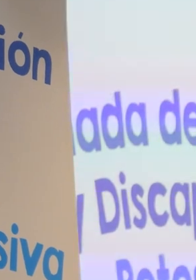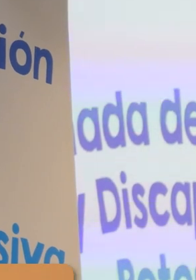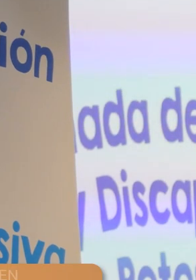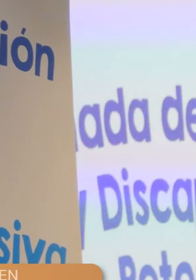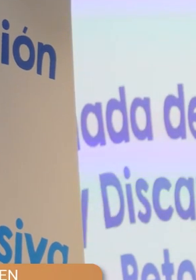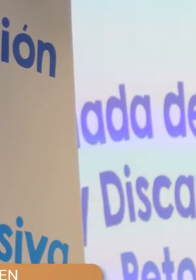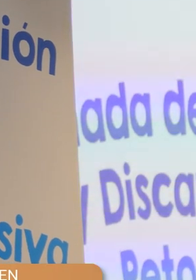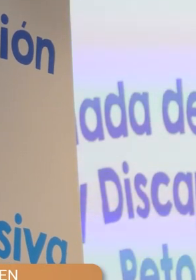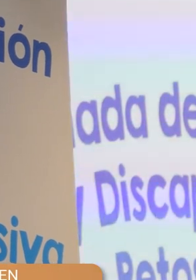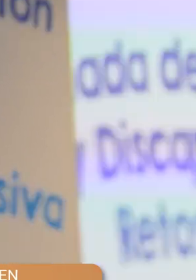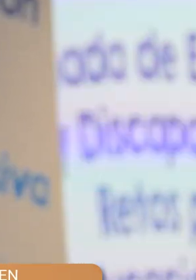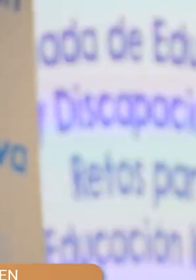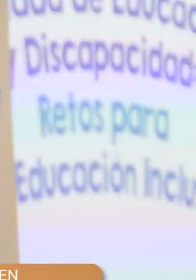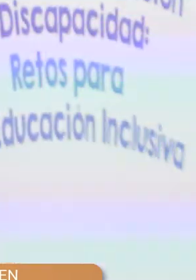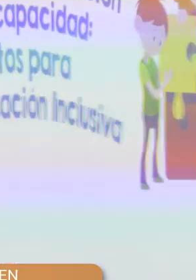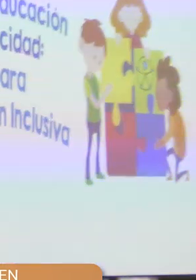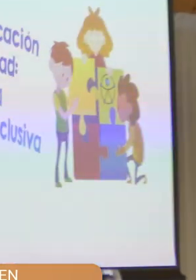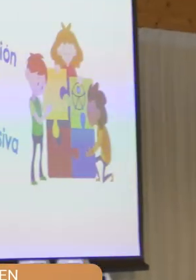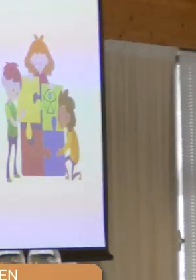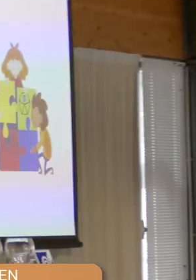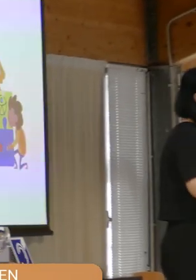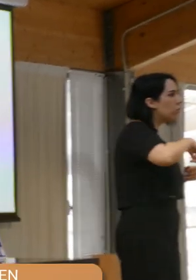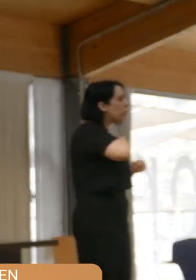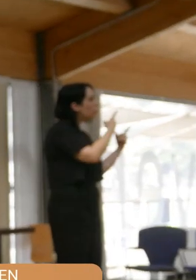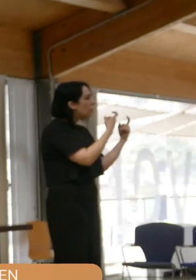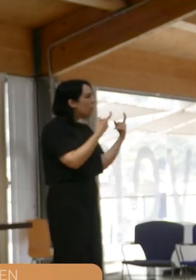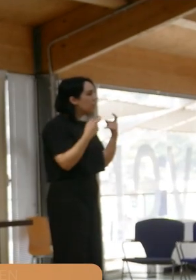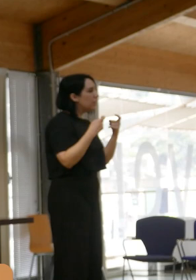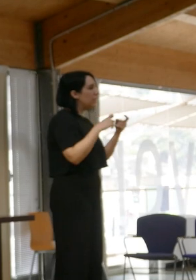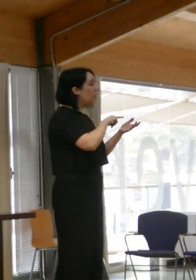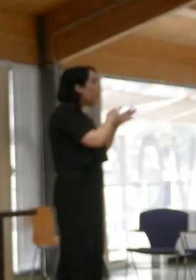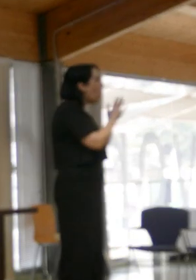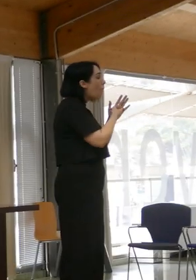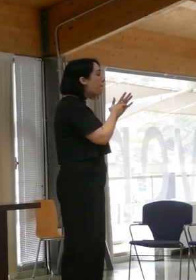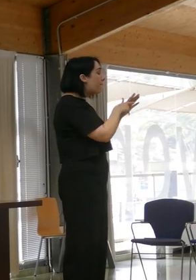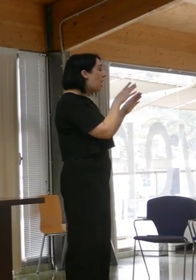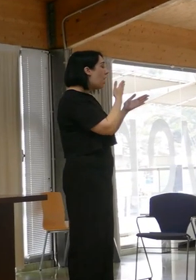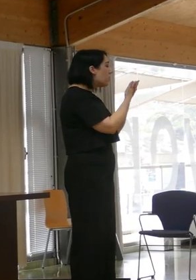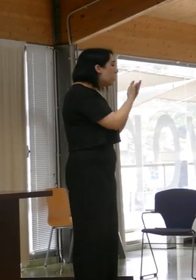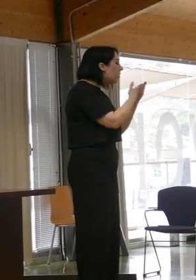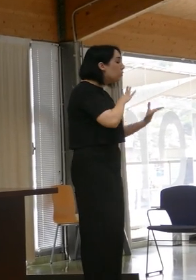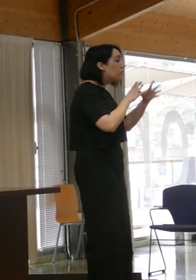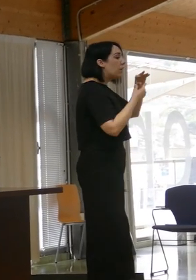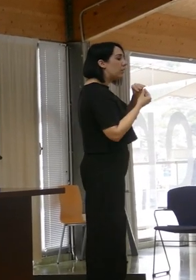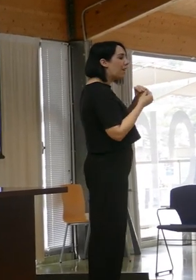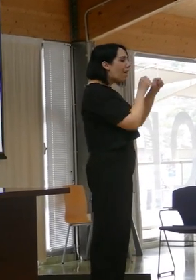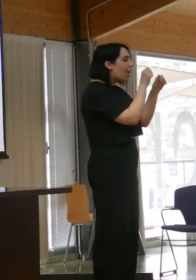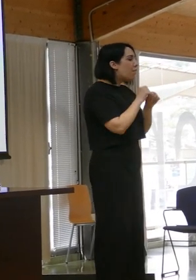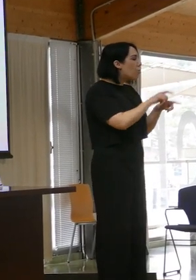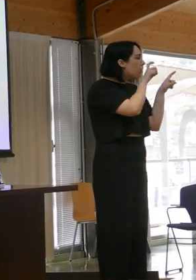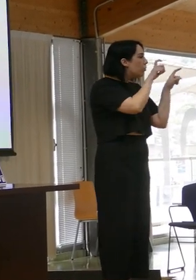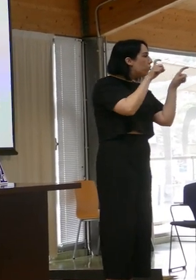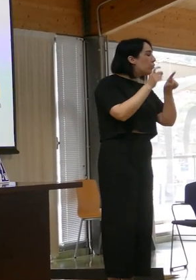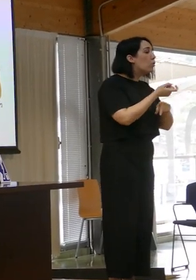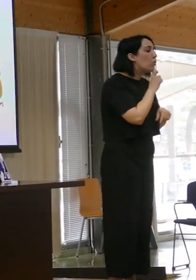Pues estas jornadas se encuentran incluidas dentro del segundo plan de discapacidad Cartagena Inclusiva. Entonces